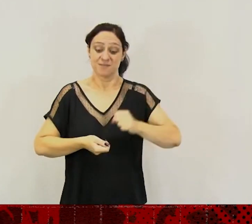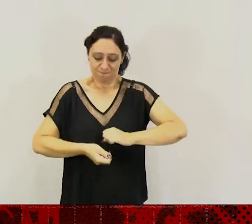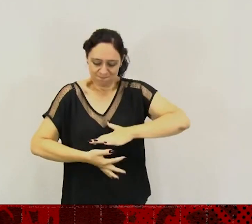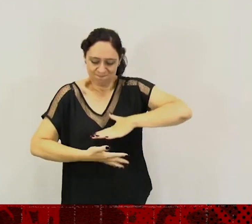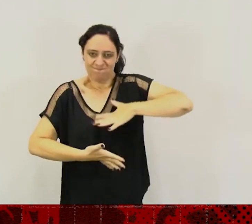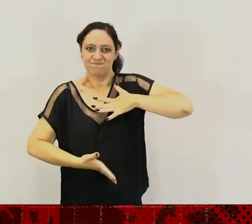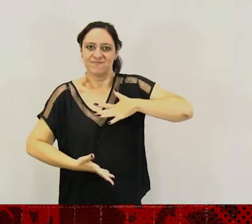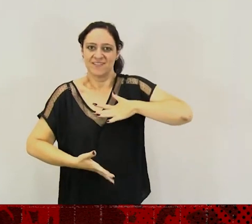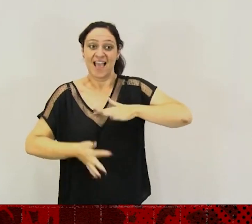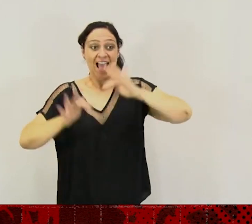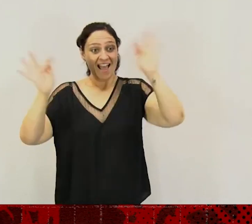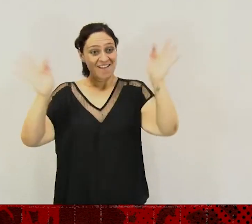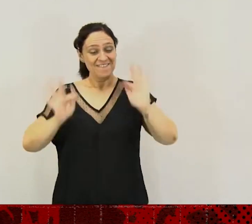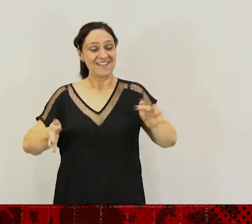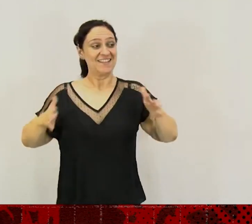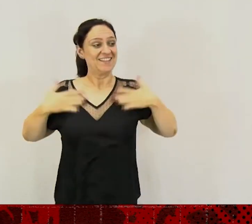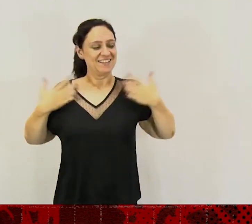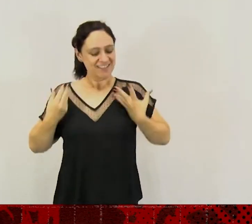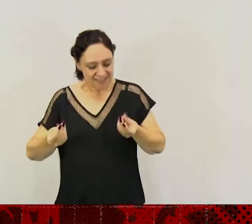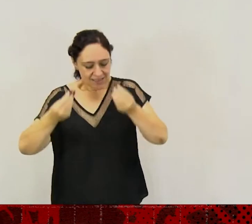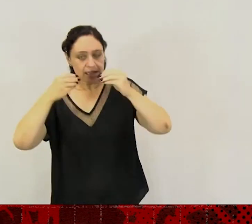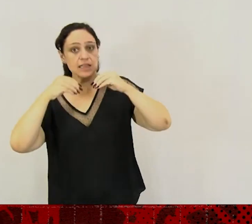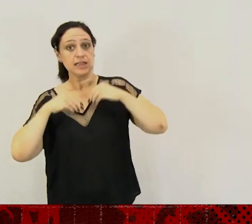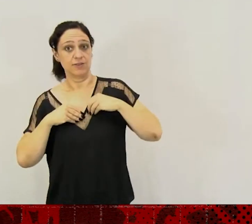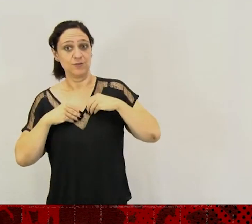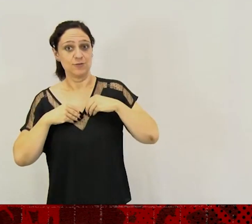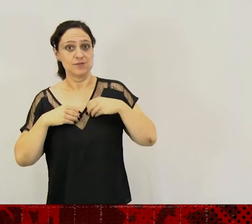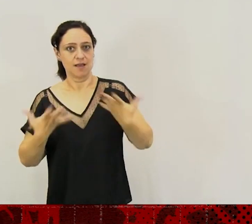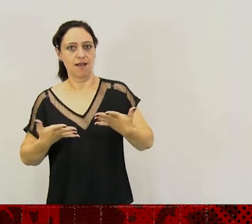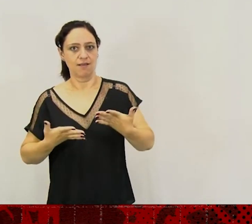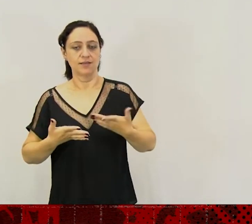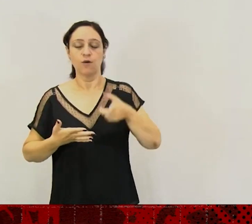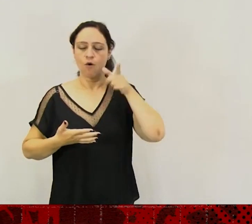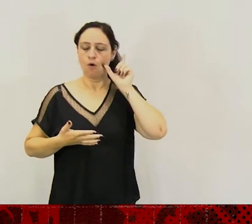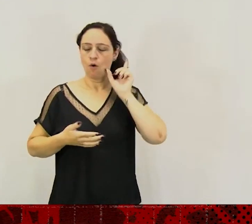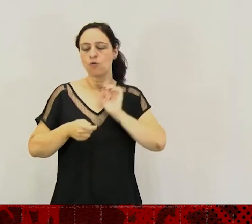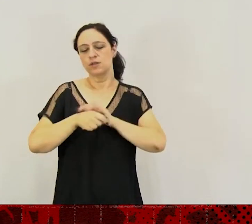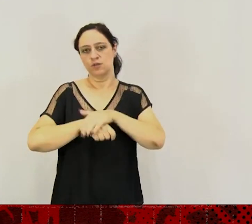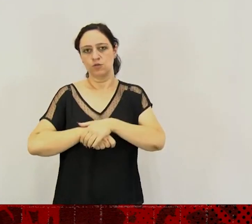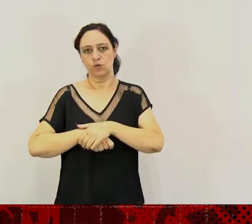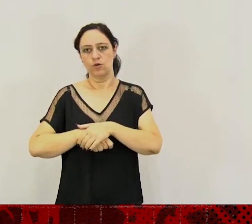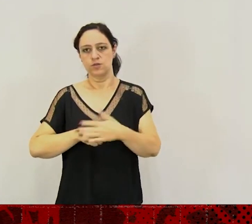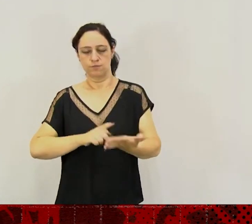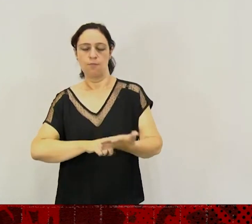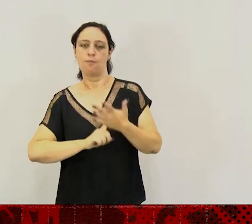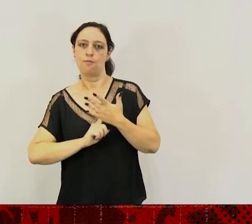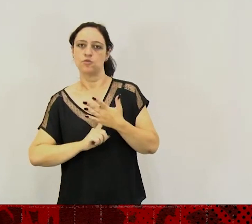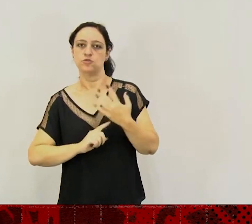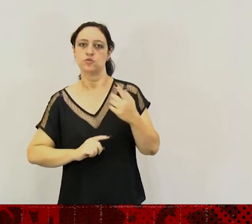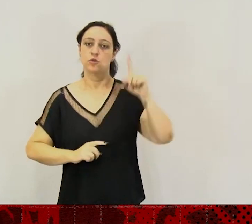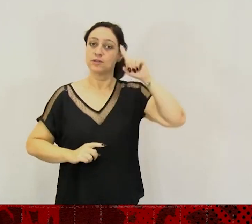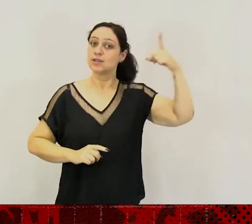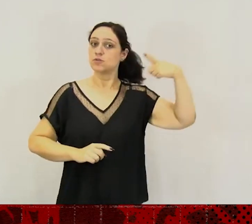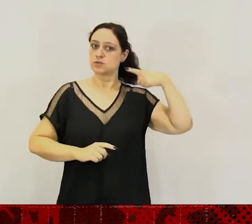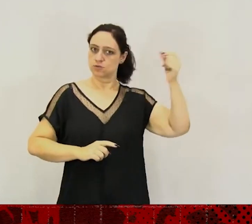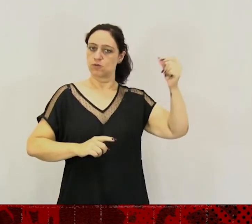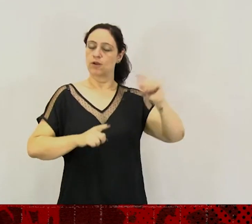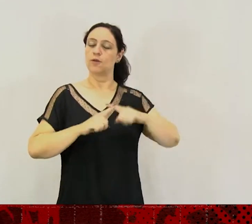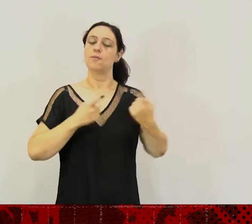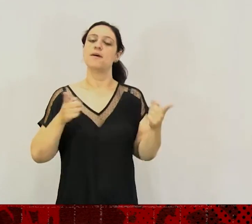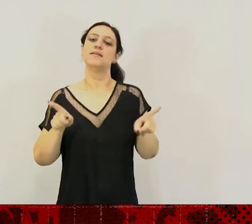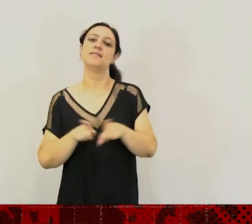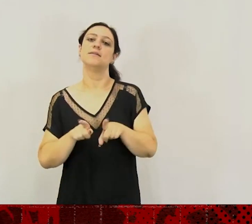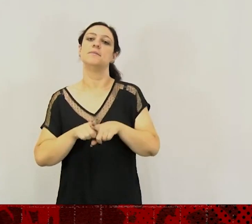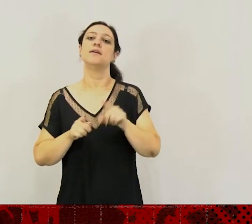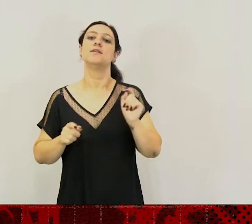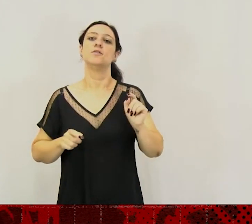foi o que nós vimos ontem à noite, tá certo? Não só fomos escolhidos, mas também somos cheios, o